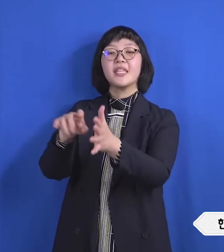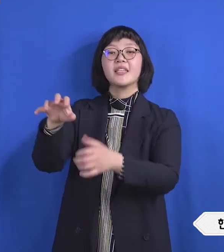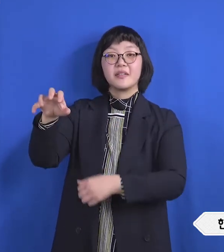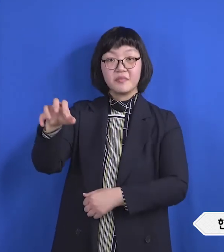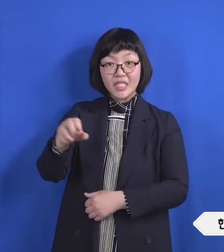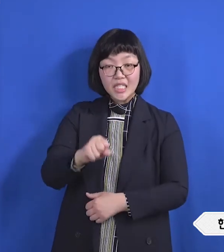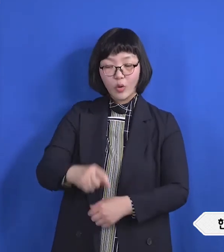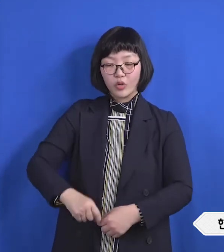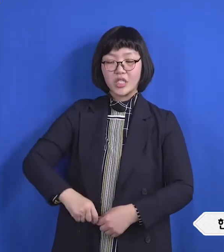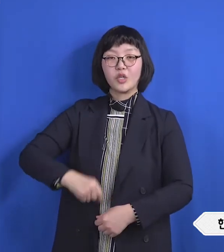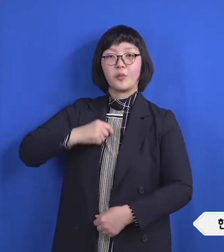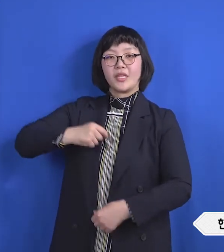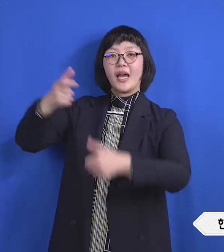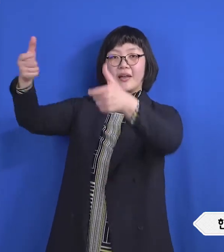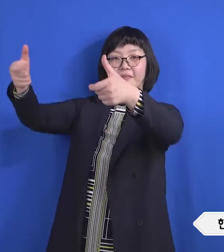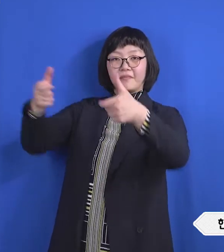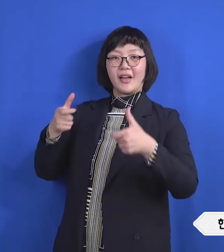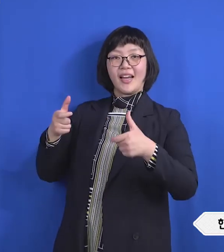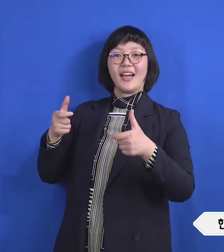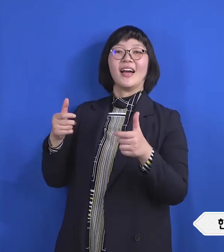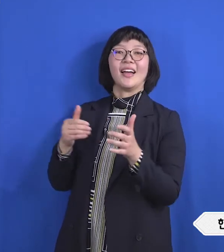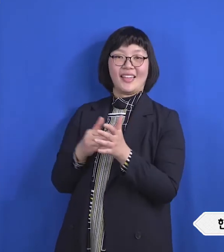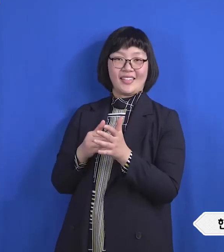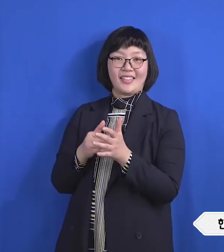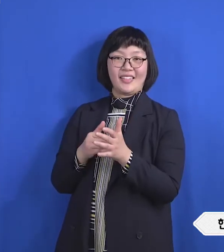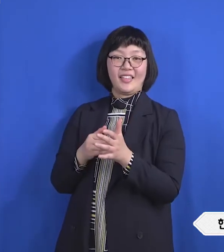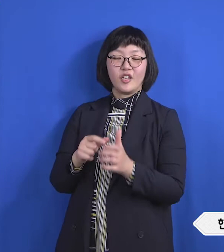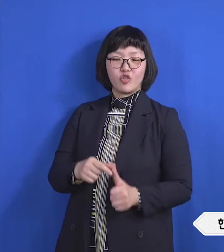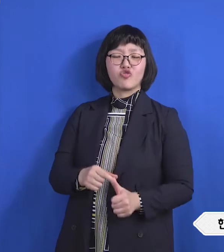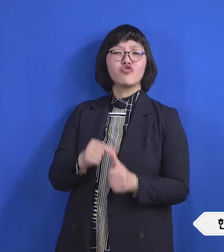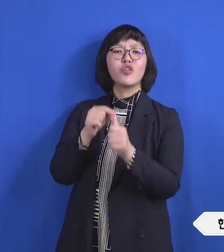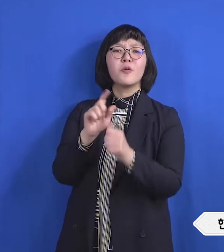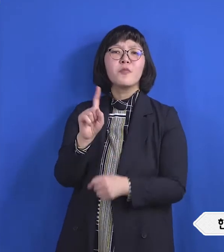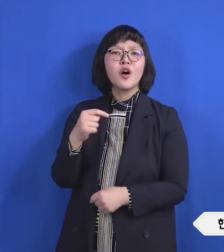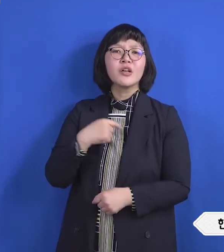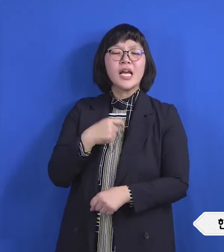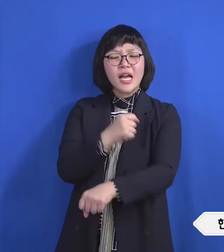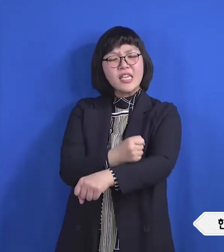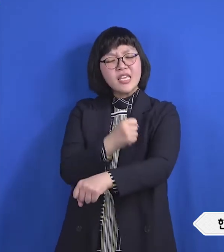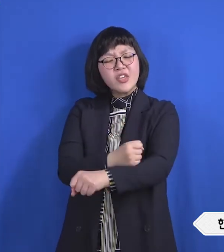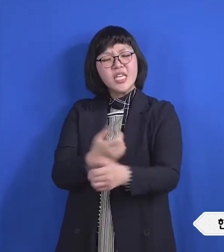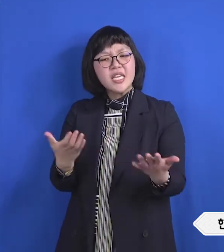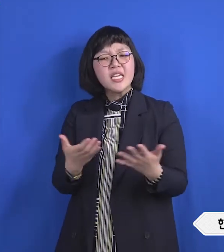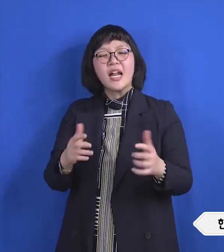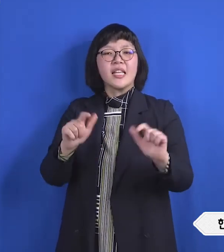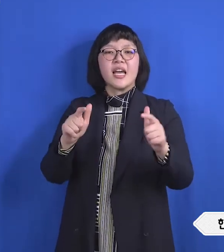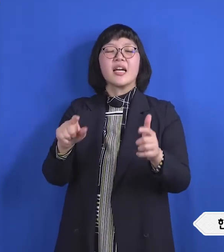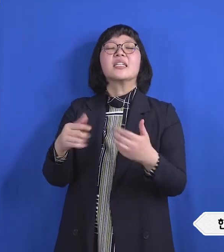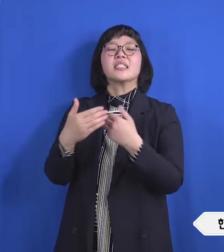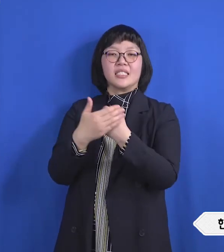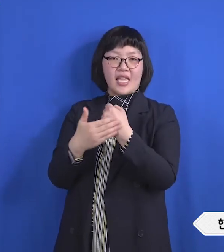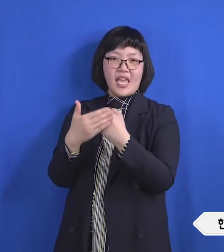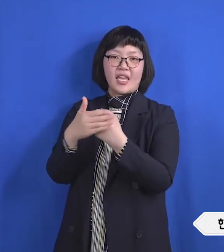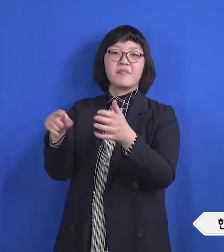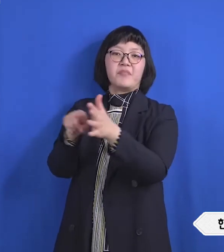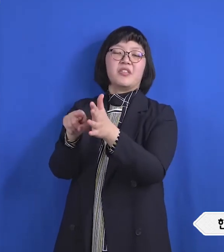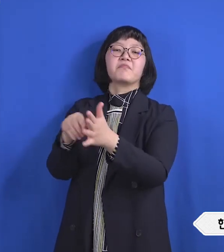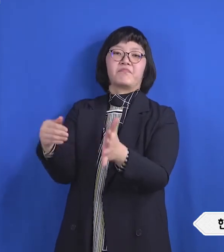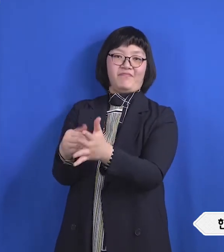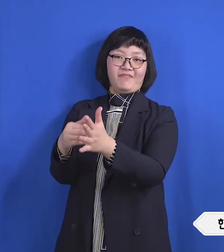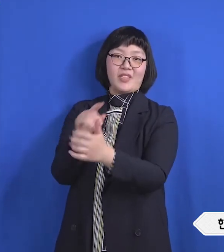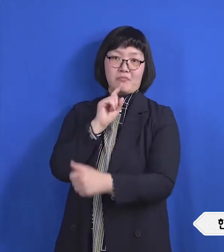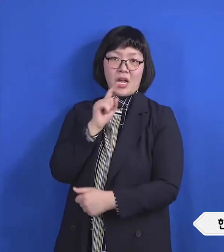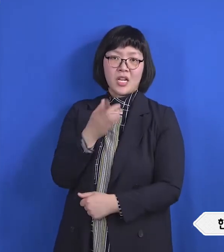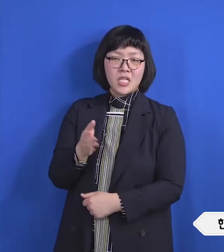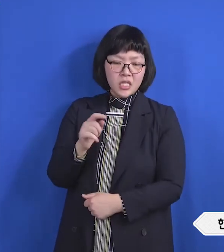믿음으로 의롭다고 칭함을 받는다. 믿음으로 구원을 받는다. 이신칭인데 지금 여기서는 행위에